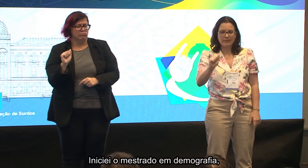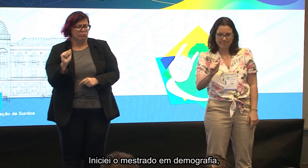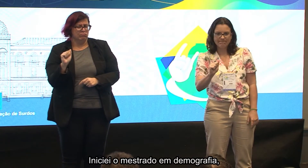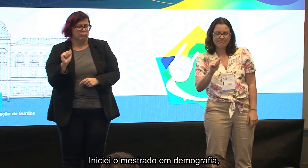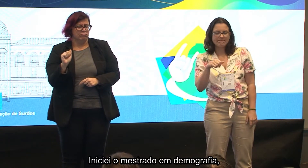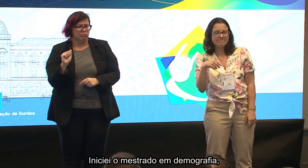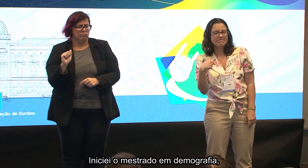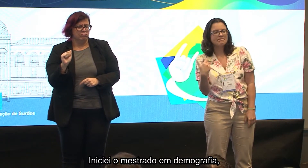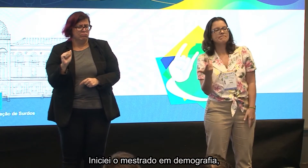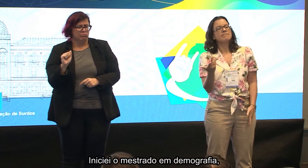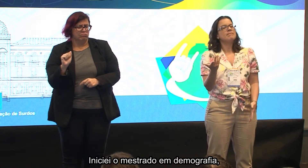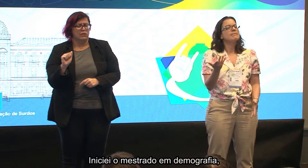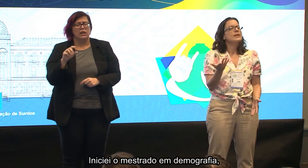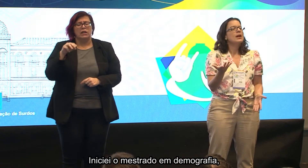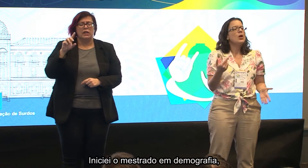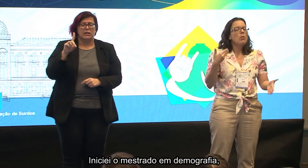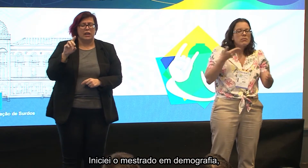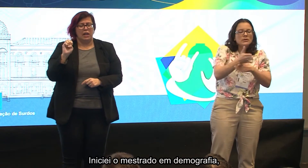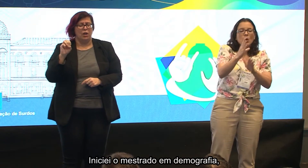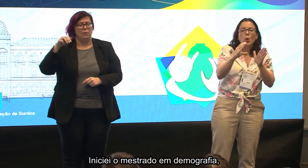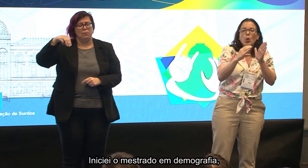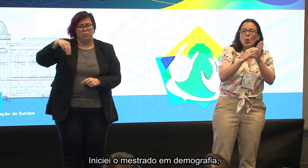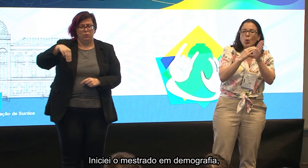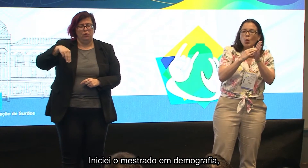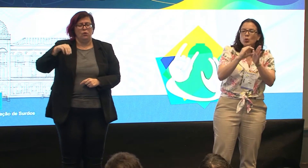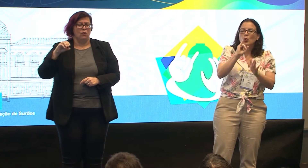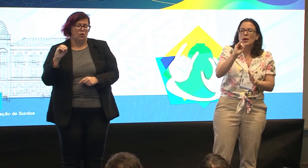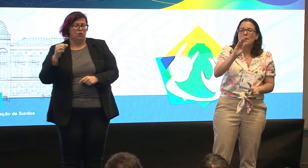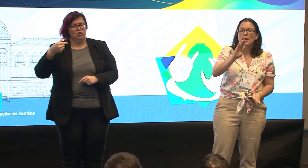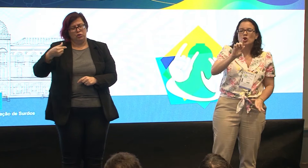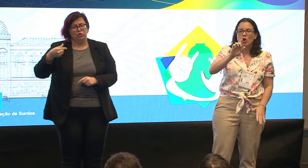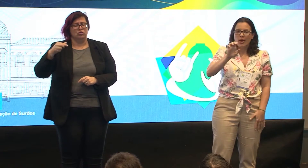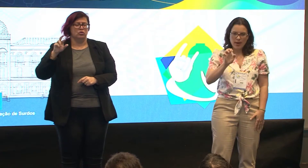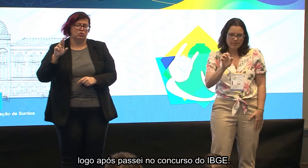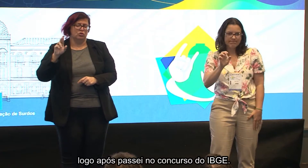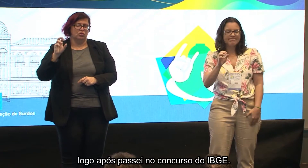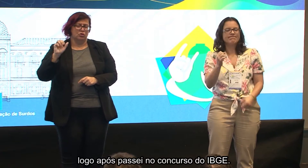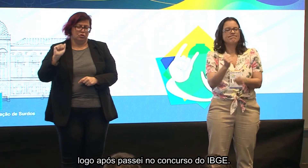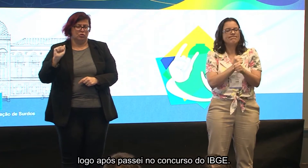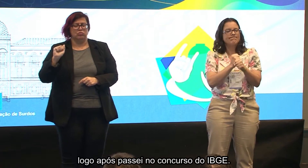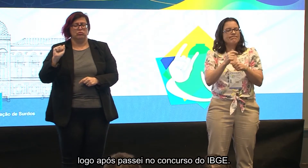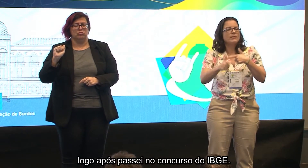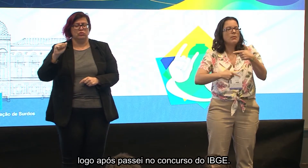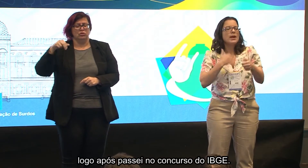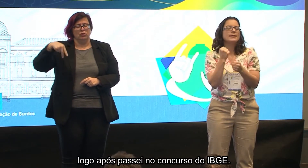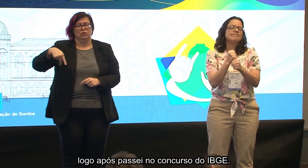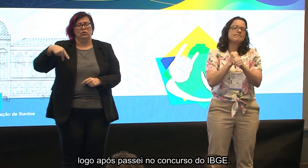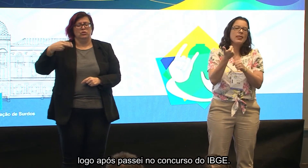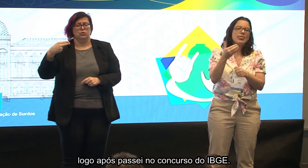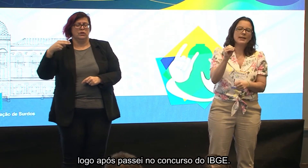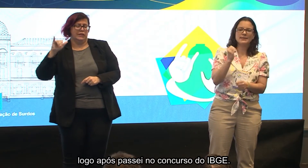Iniciei o mestrado também em demografia. Logo após passei no concurso do